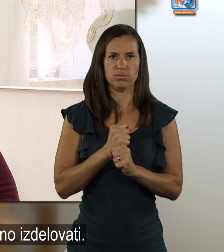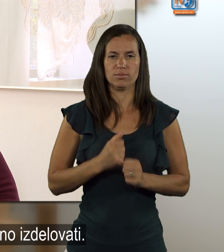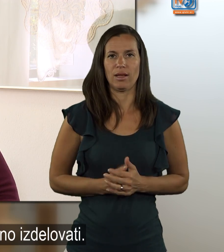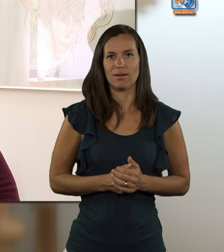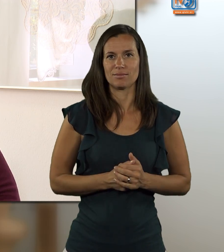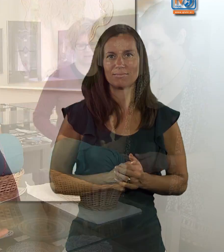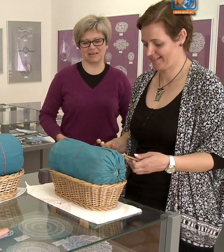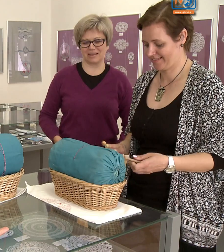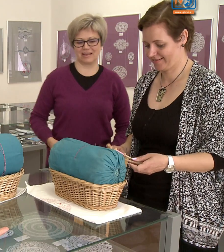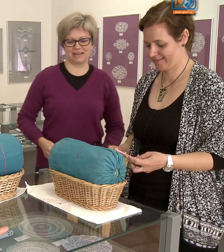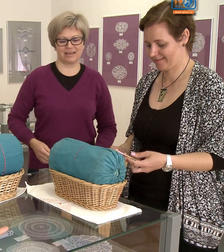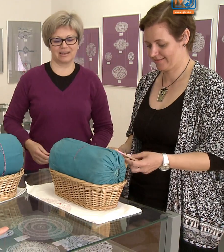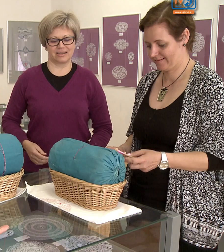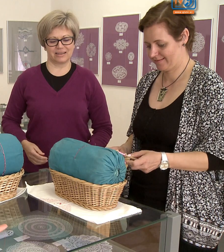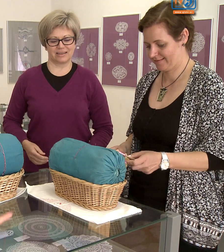izdelati.